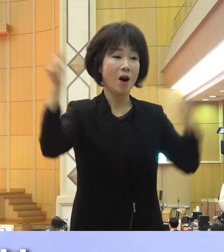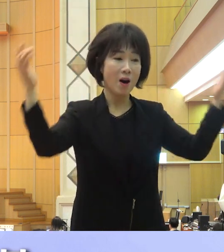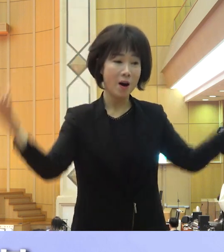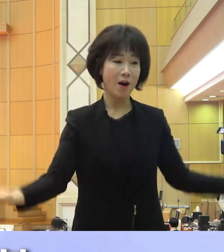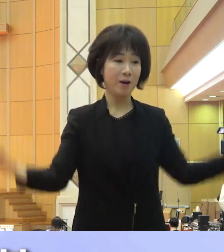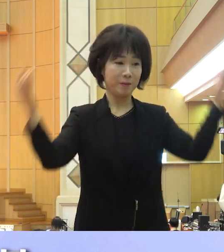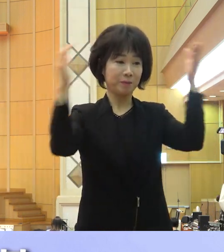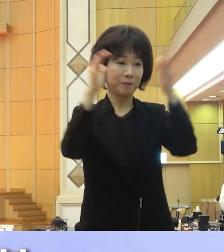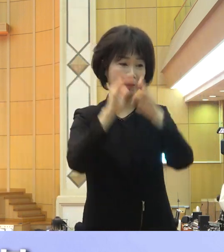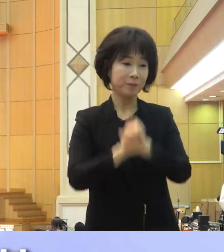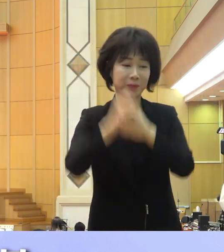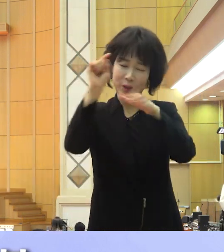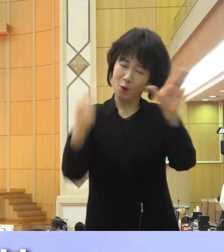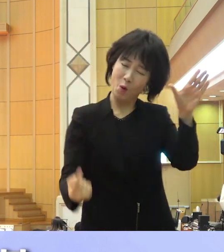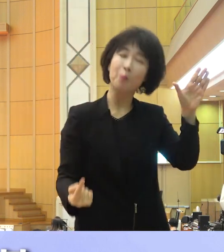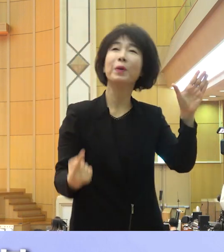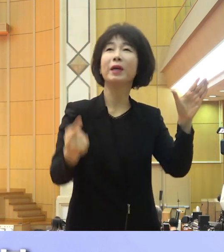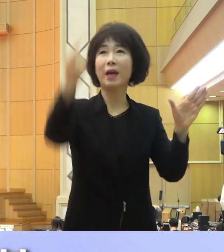것.